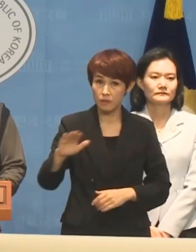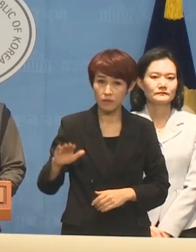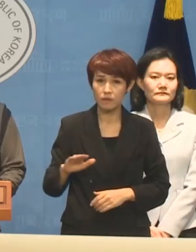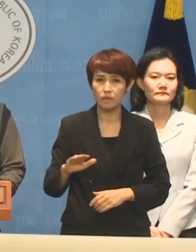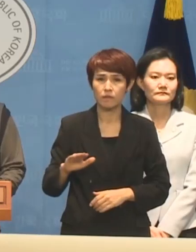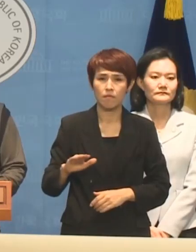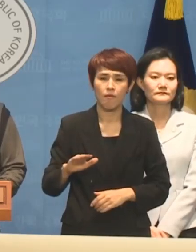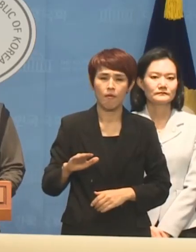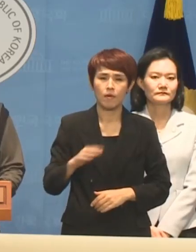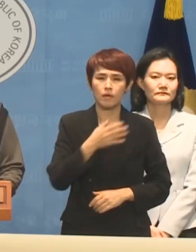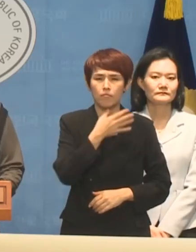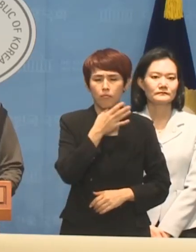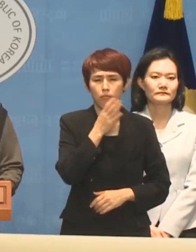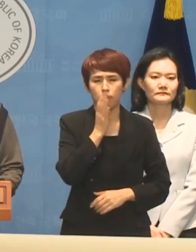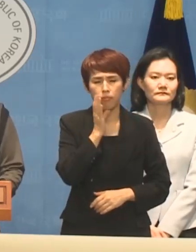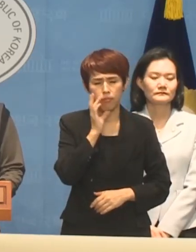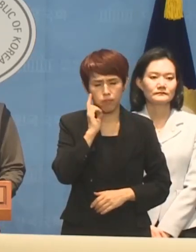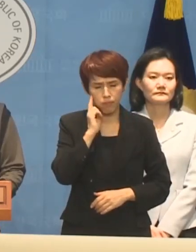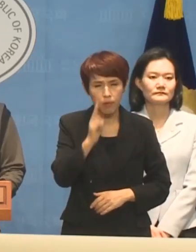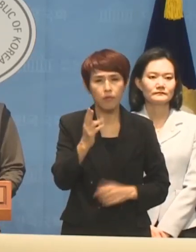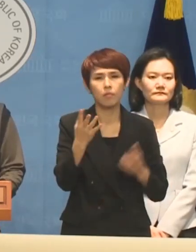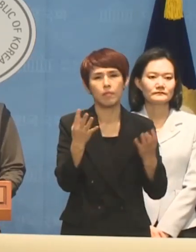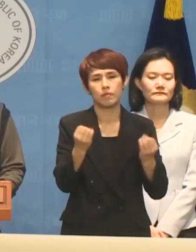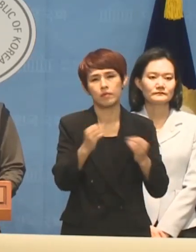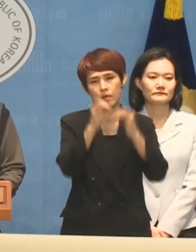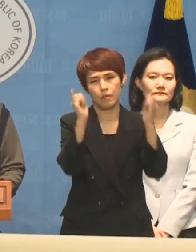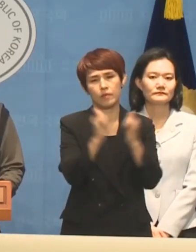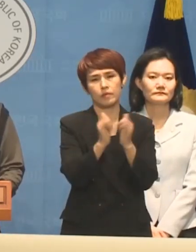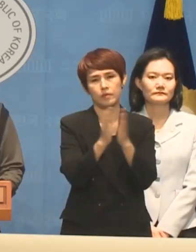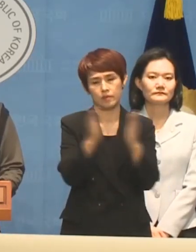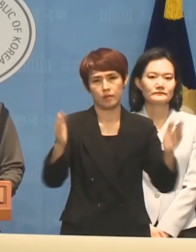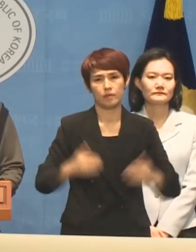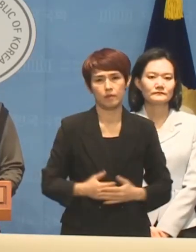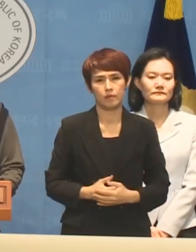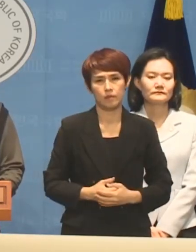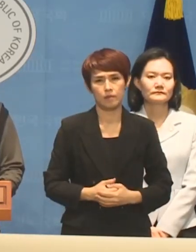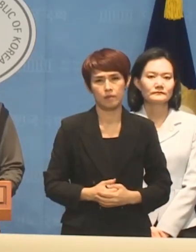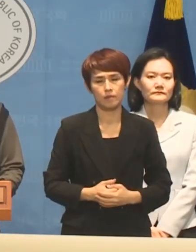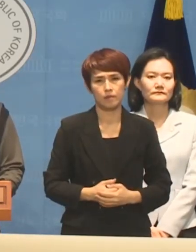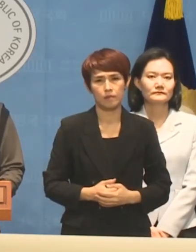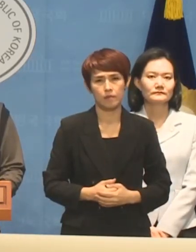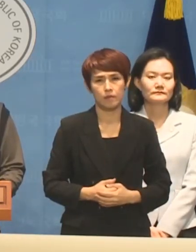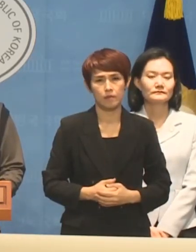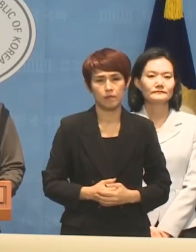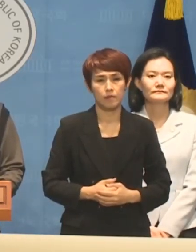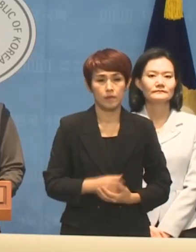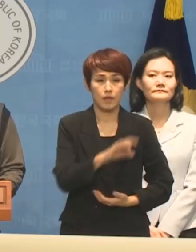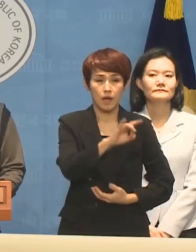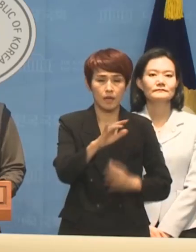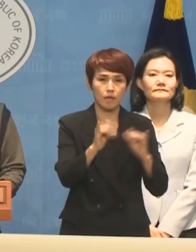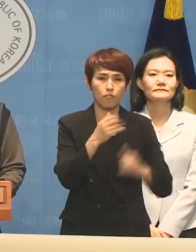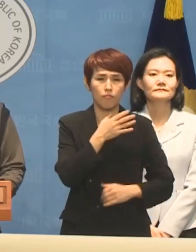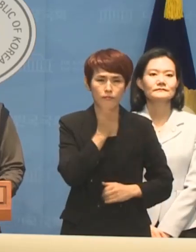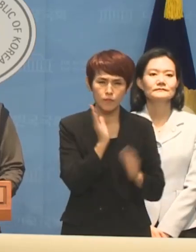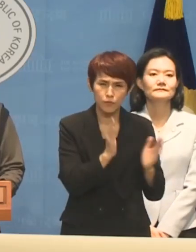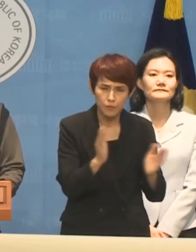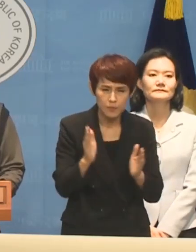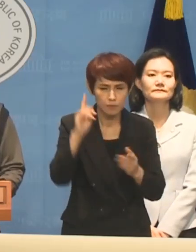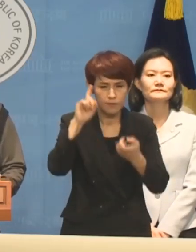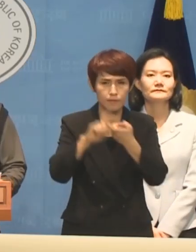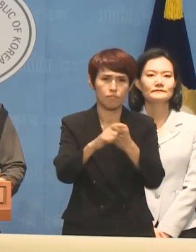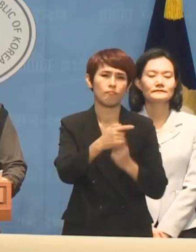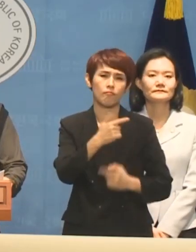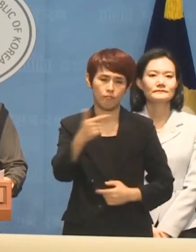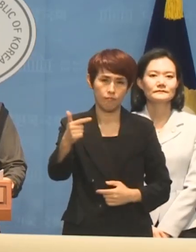사회는 초고령화 사회로 진입합니다. 그만큼 개인의 노후 준비와 관련된 관심도